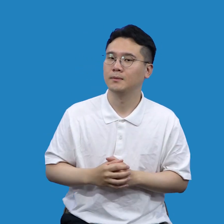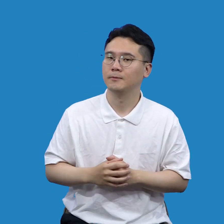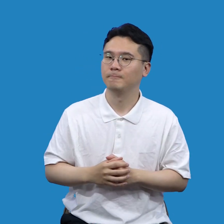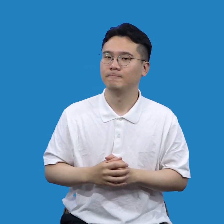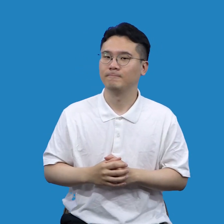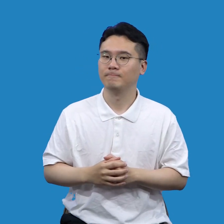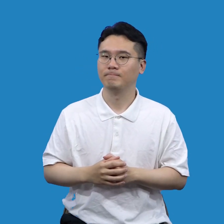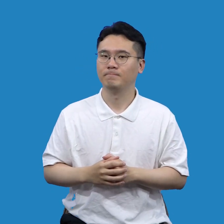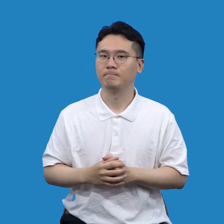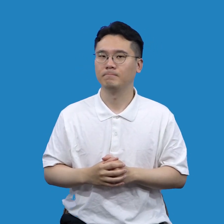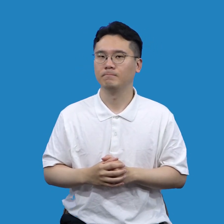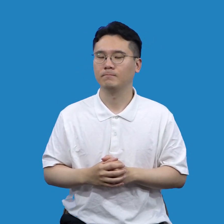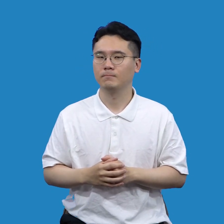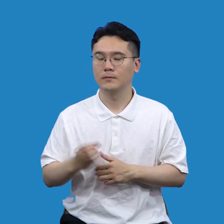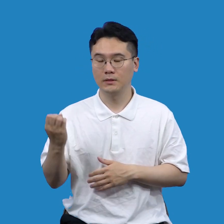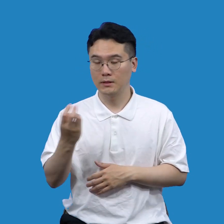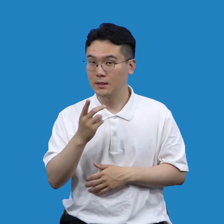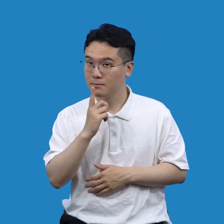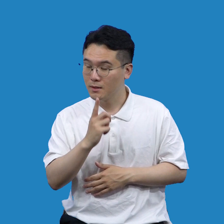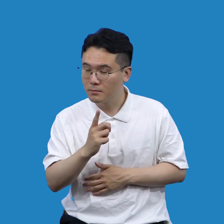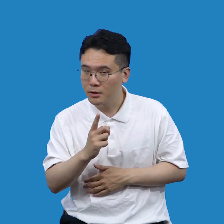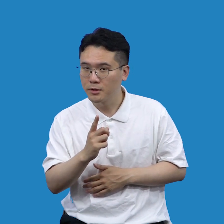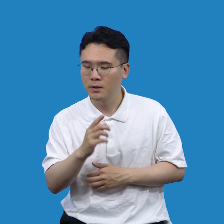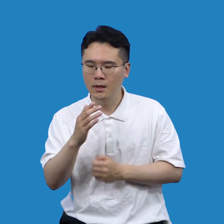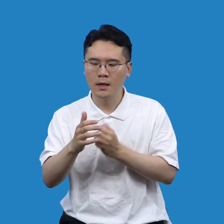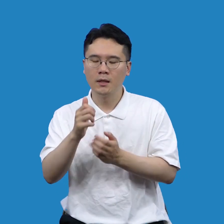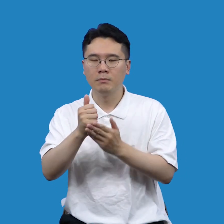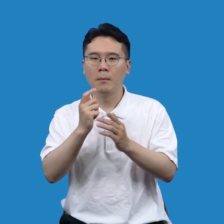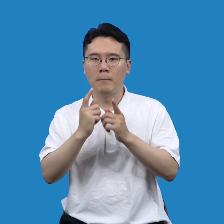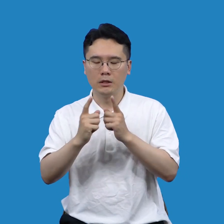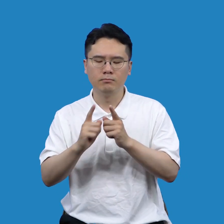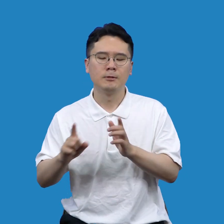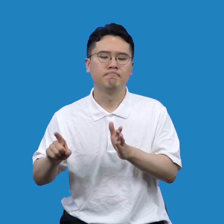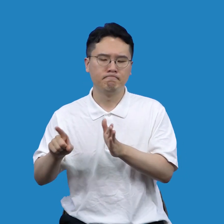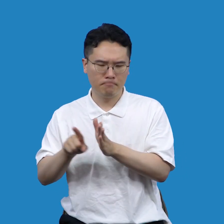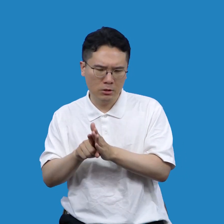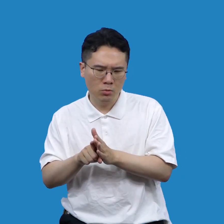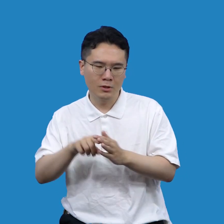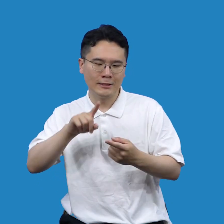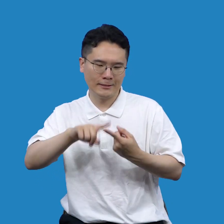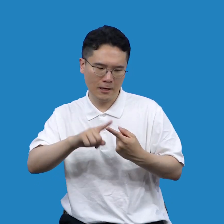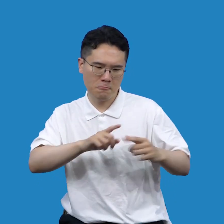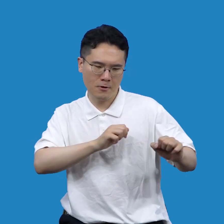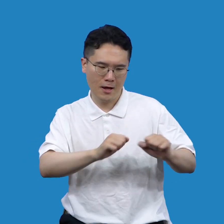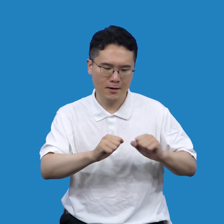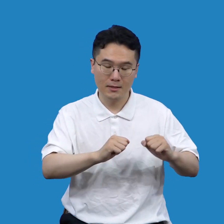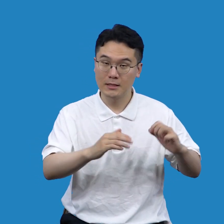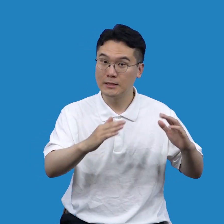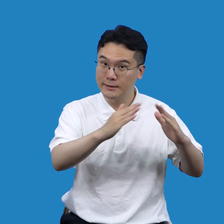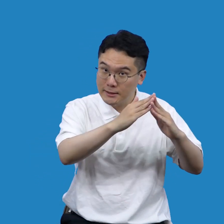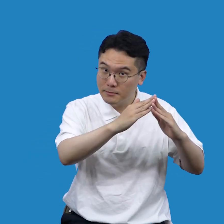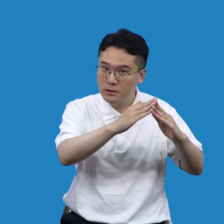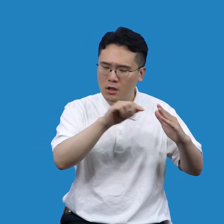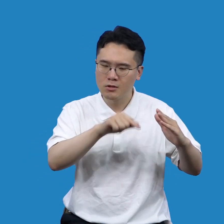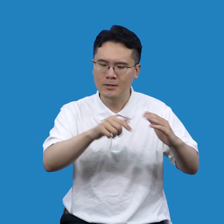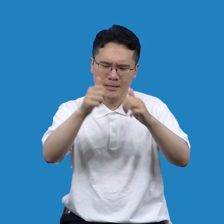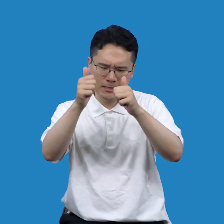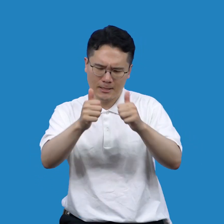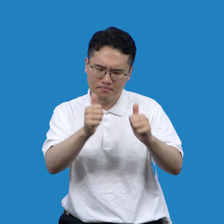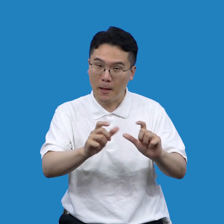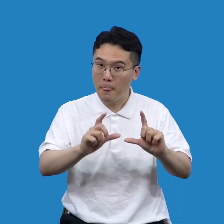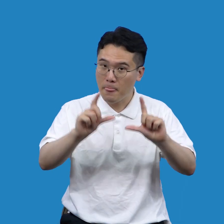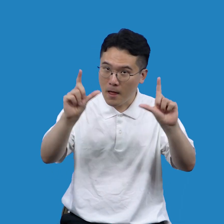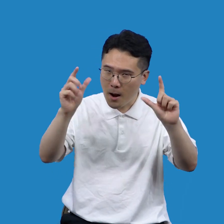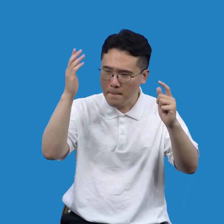자, 다시 말하면 하나님의 말씀을 믿고 그대로 행한 집들은 심판의 그 밤에 은혜를